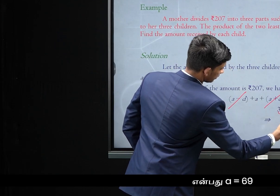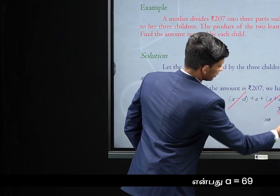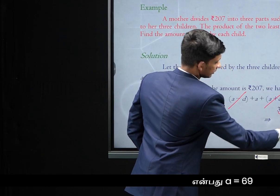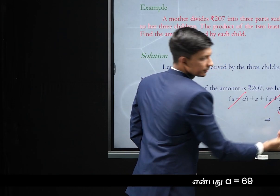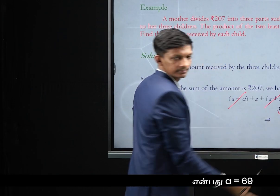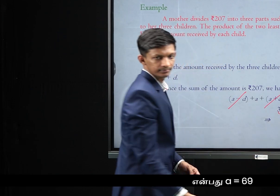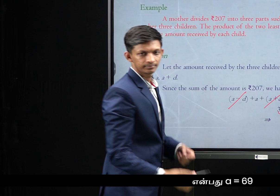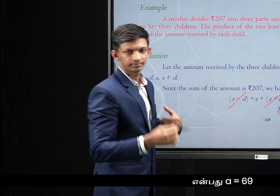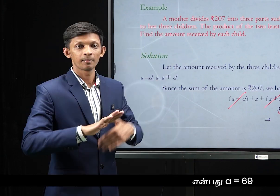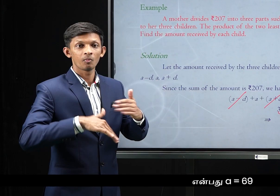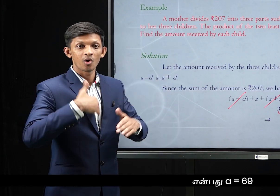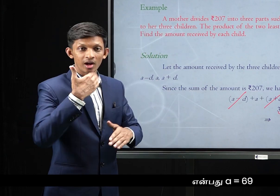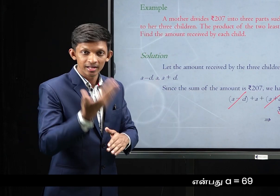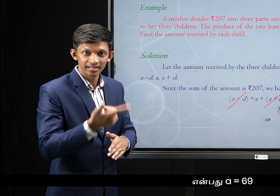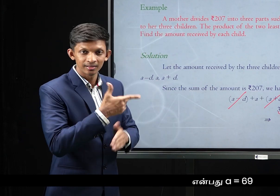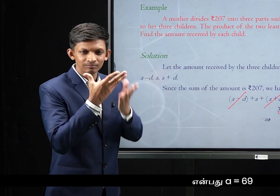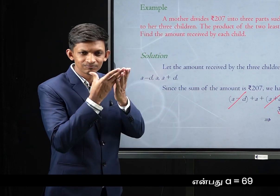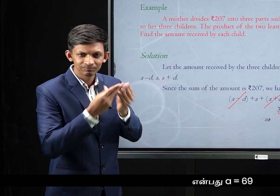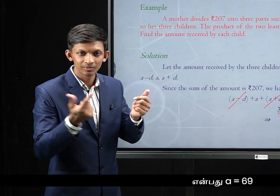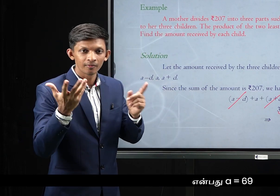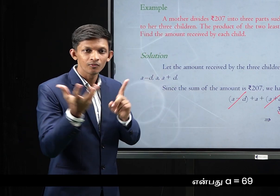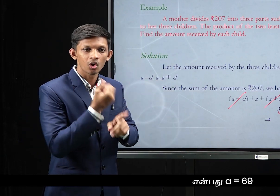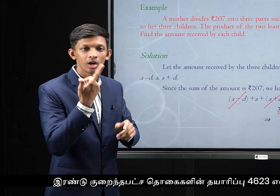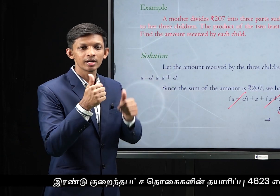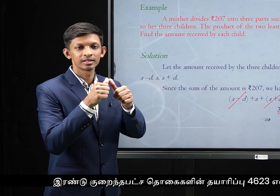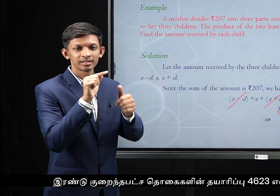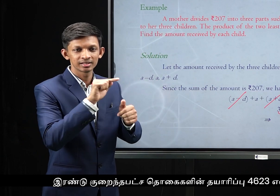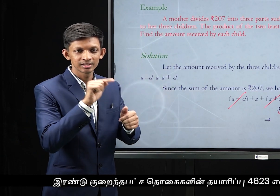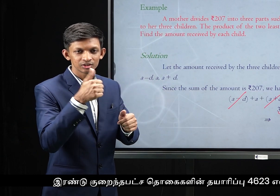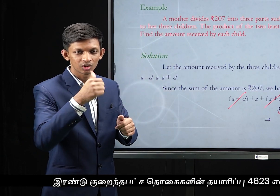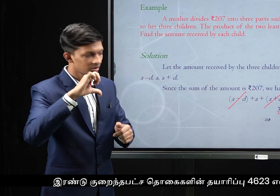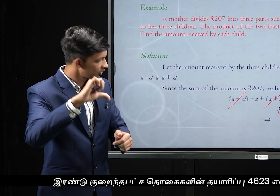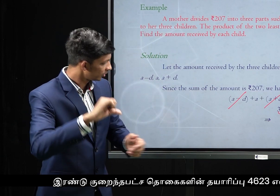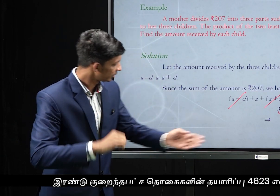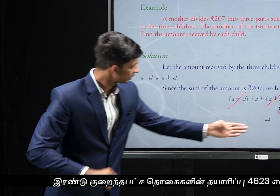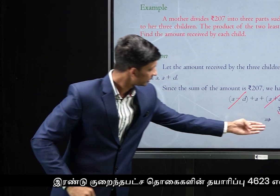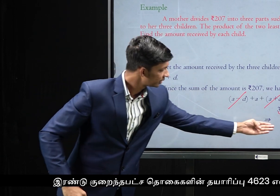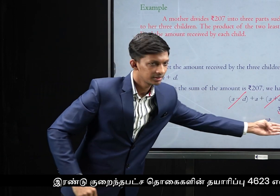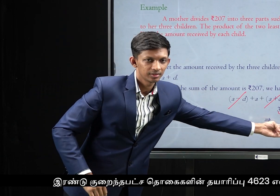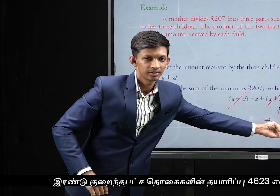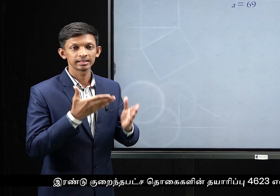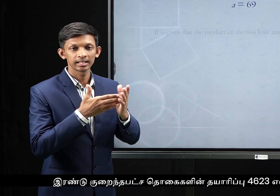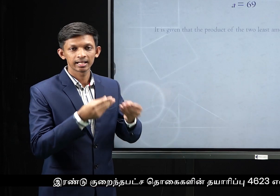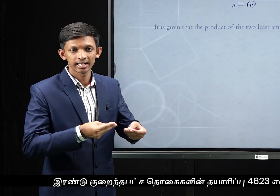என்பது ஏ ஈடு 69. 2 குறைந்தபட்ச தொகைகளின் தயாரிப்பு